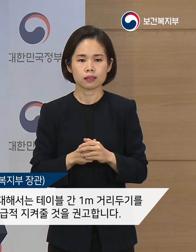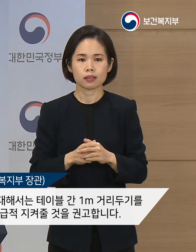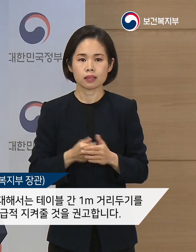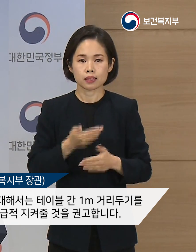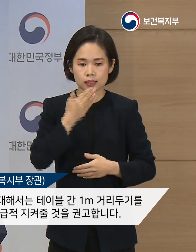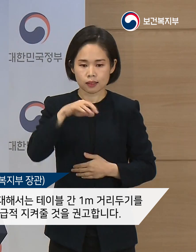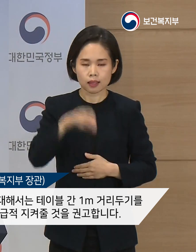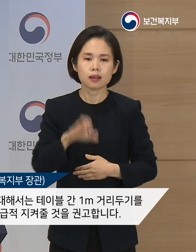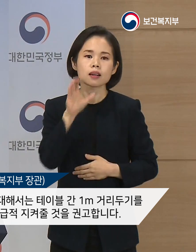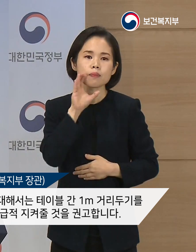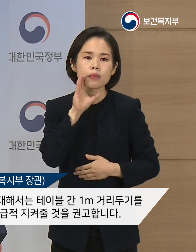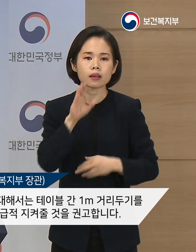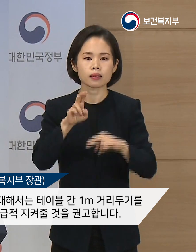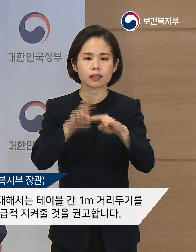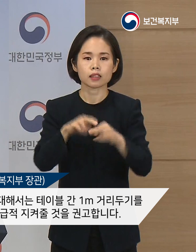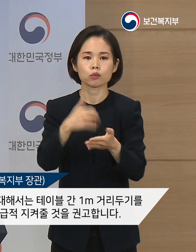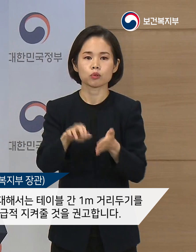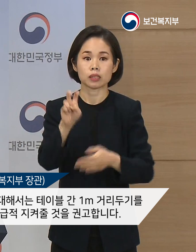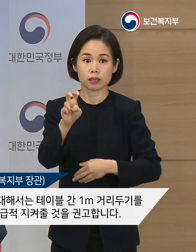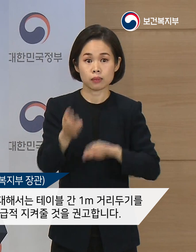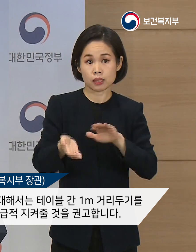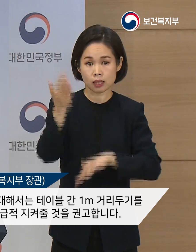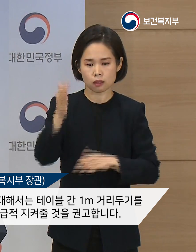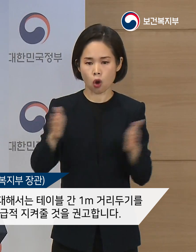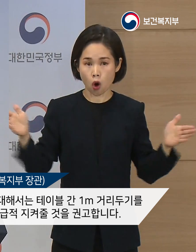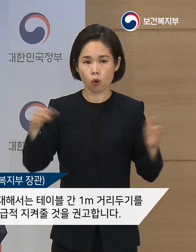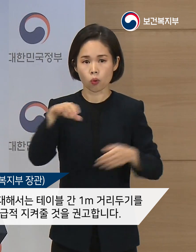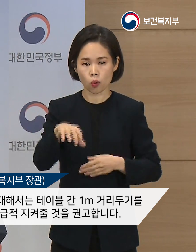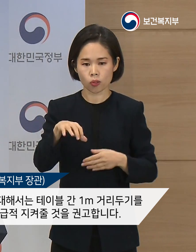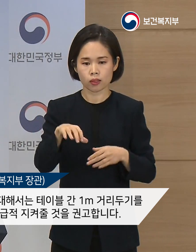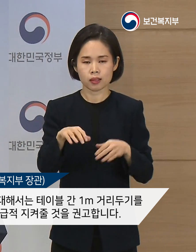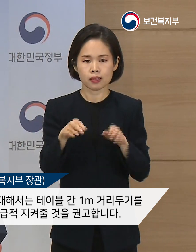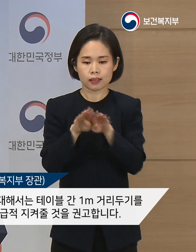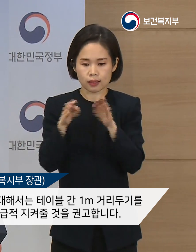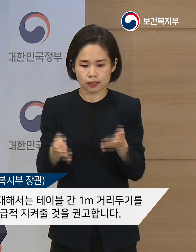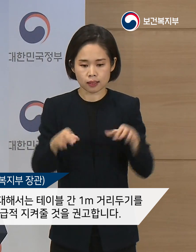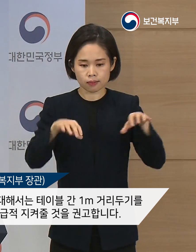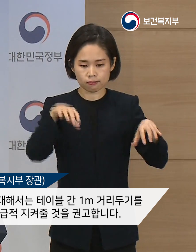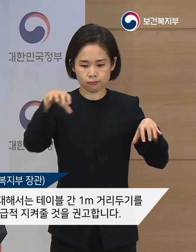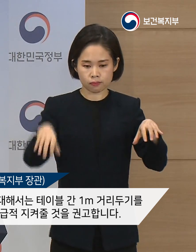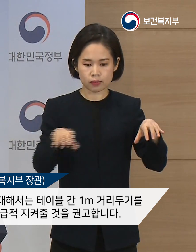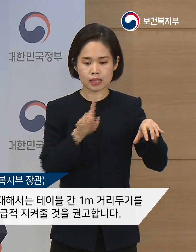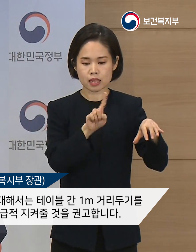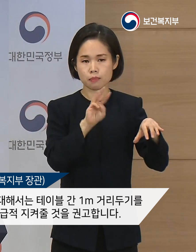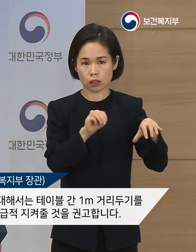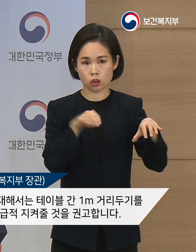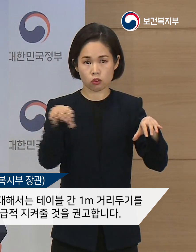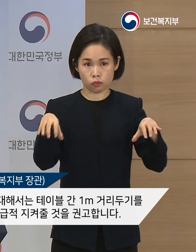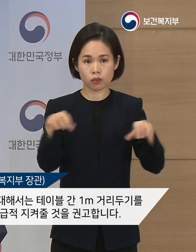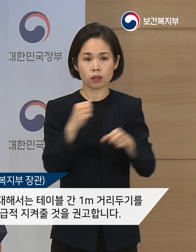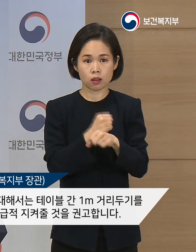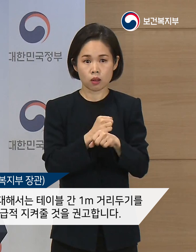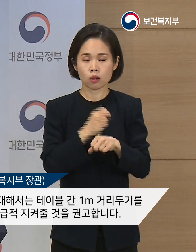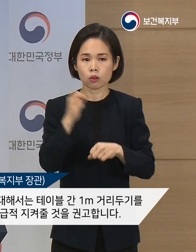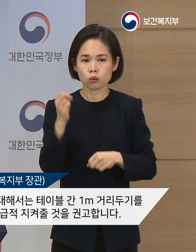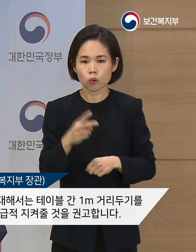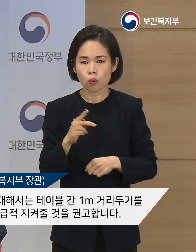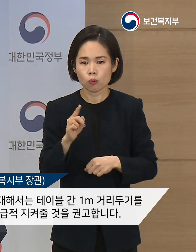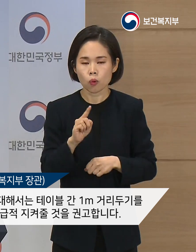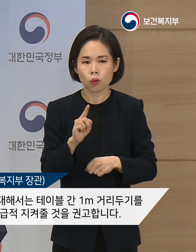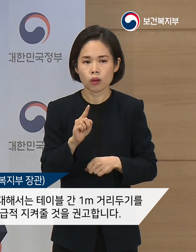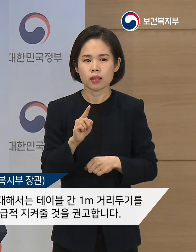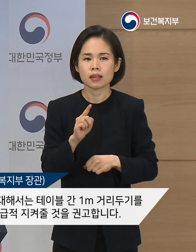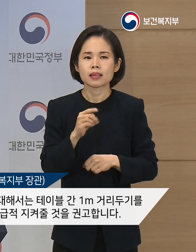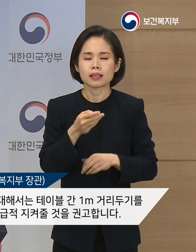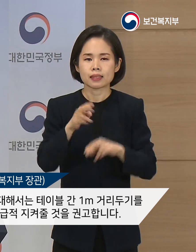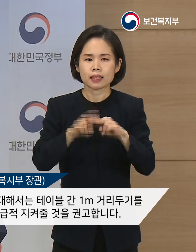20석을 초과한 규모의 음식점과 카페에 대해서는 테이블 간 1m 거리두기를 의무화하고 20석 이하의 영세